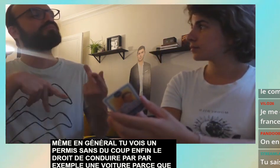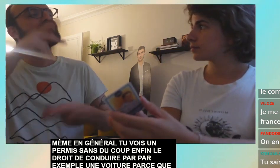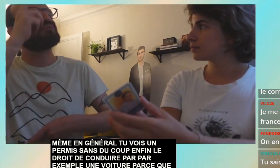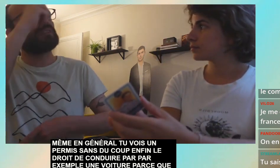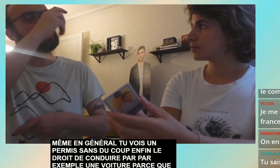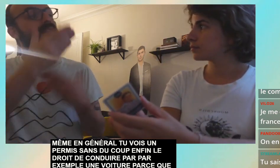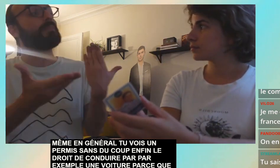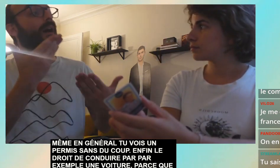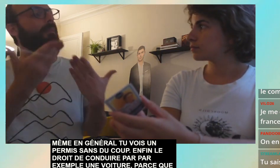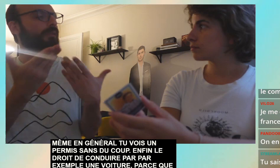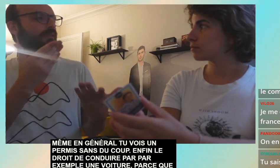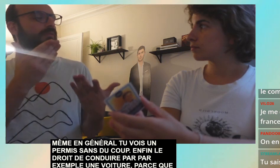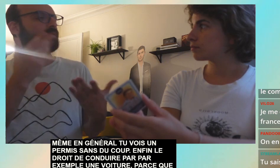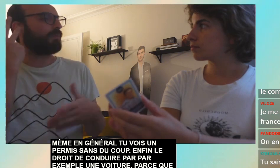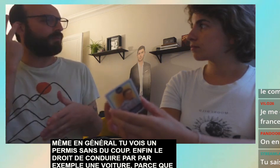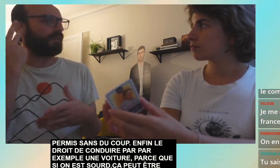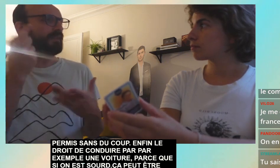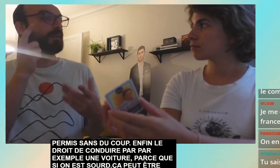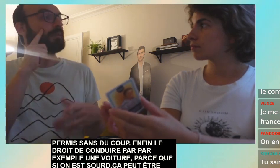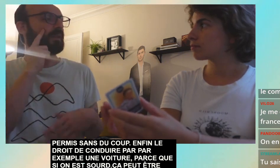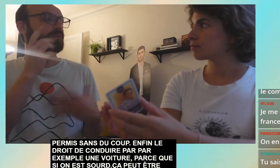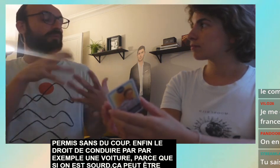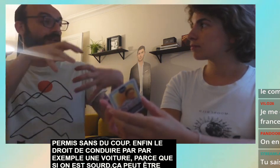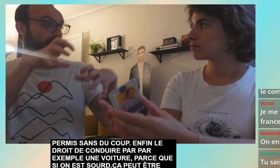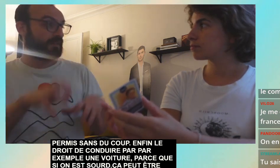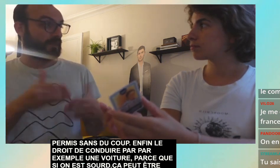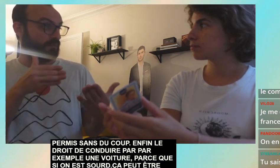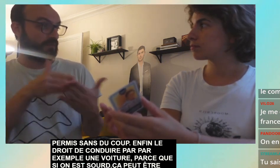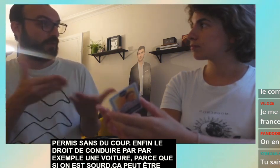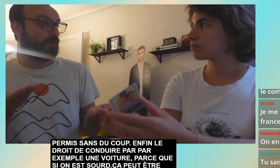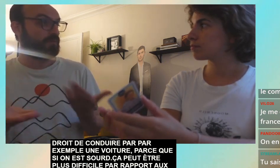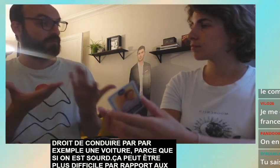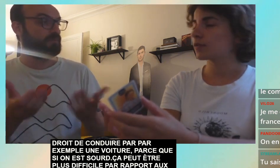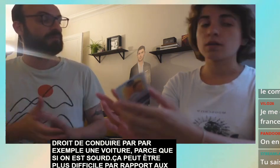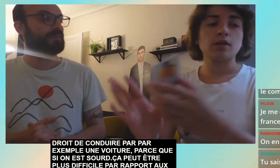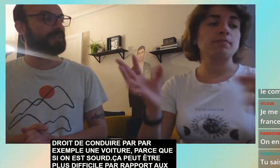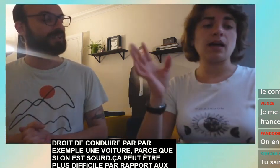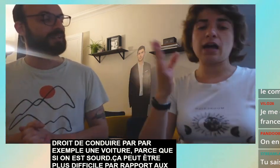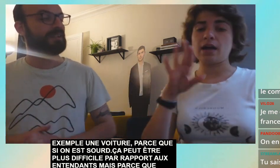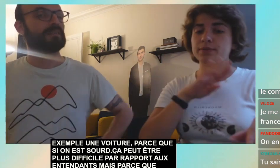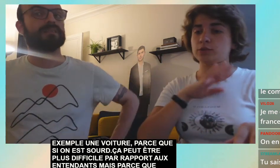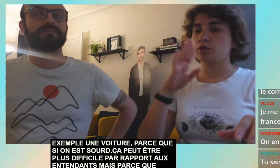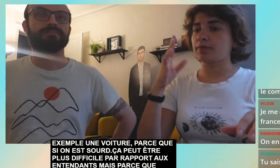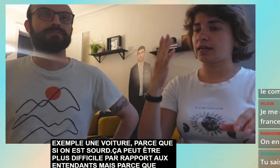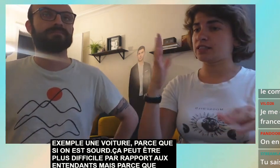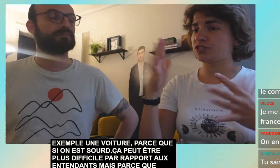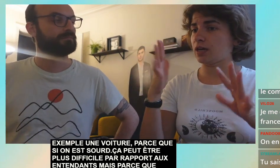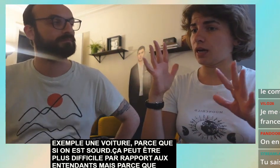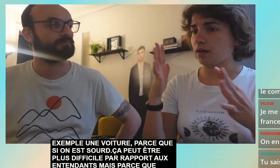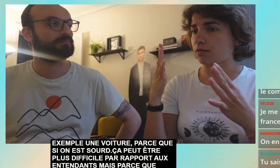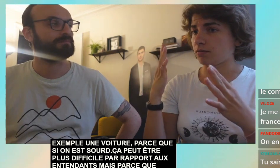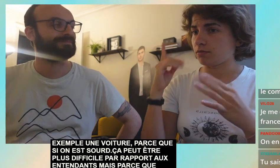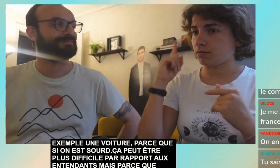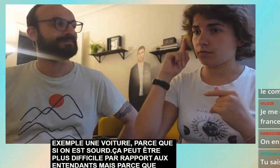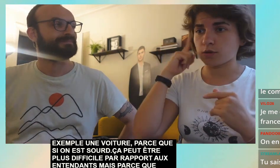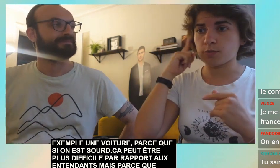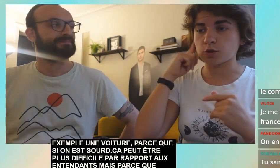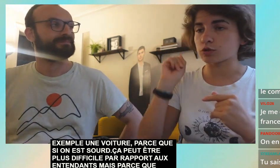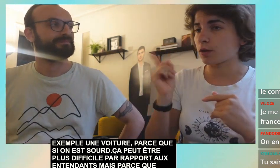plus difficile par rapport aux entendants, mais parce que l'administration bloque Bah, parce que bah, déjà, comme on n'entend